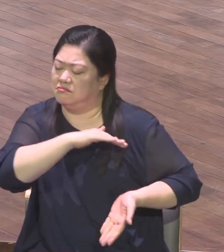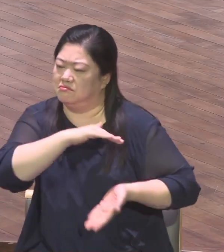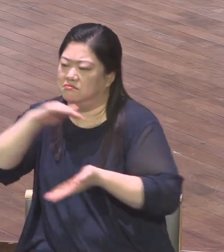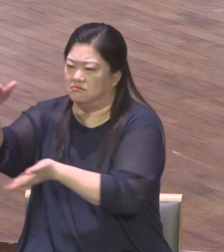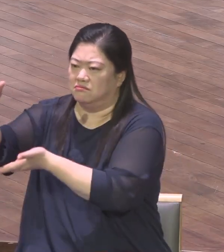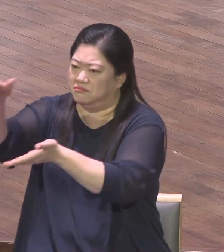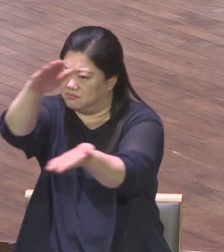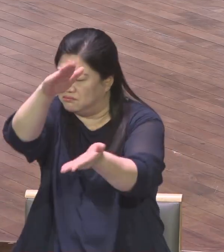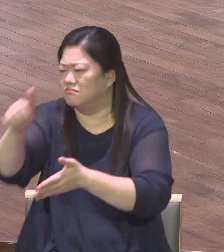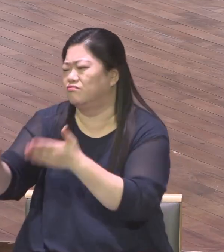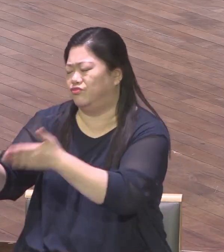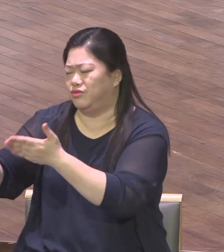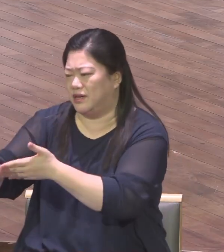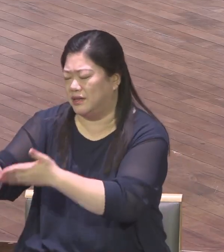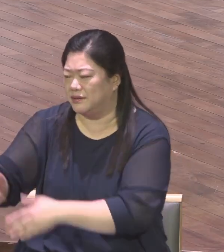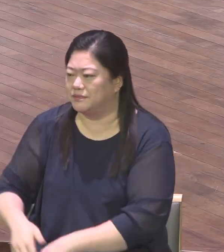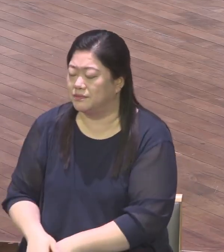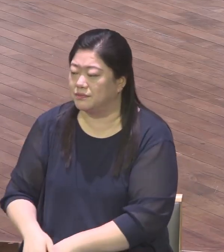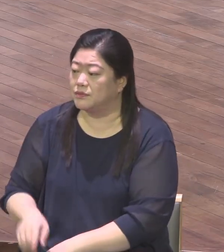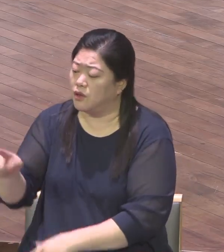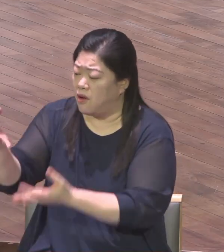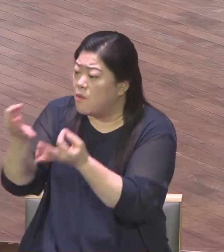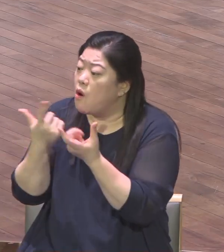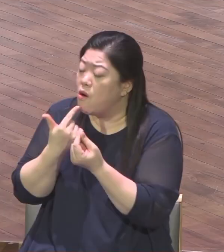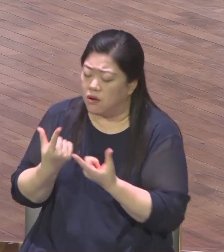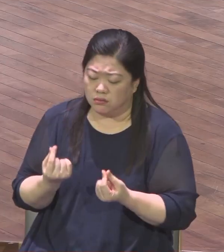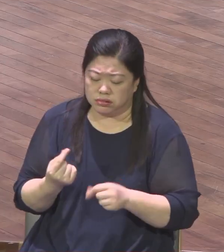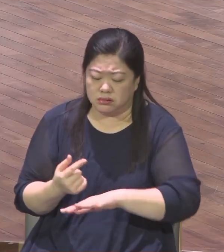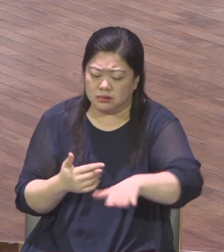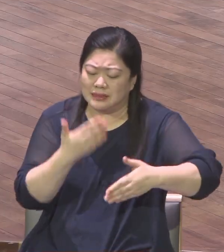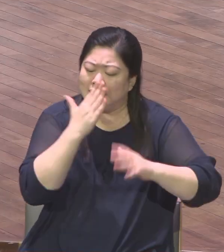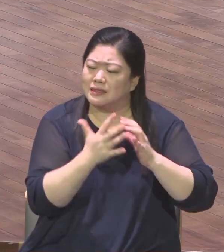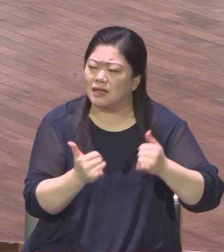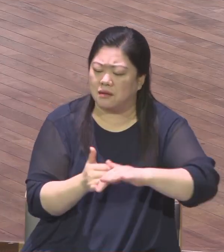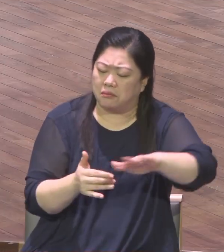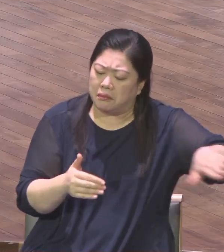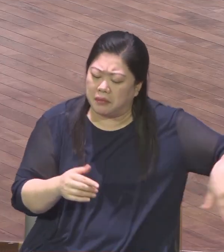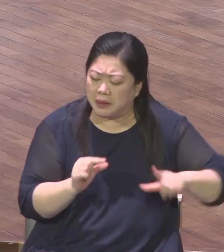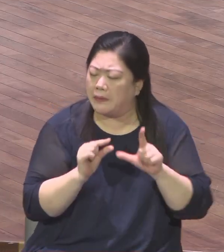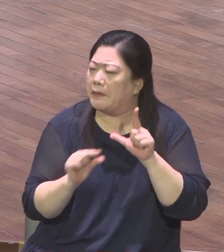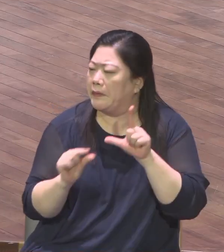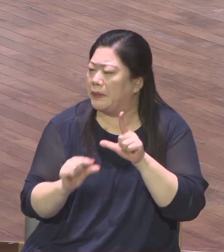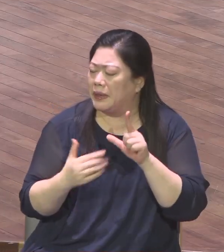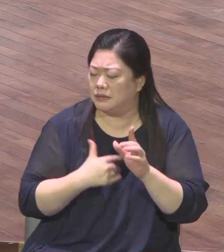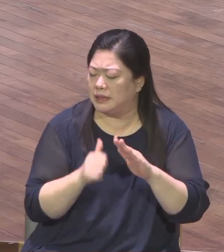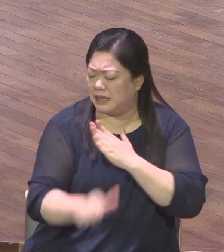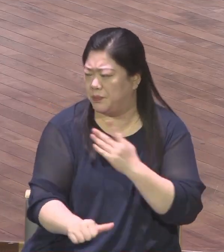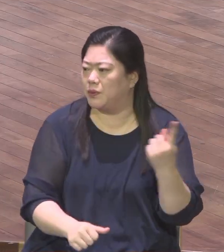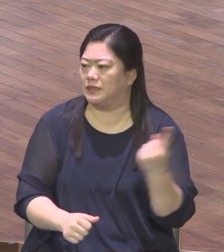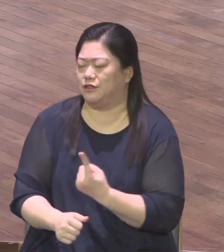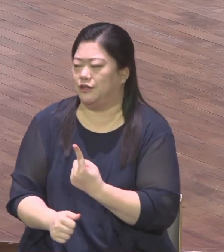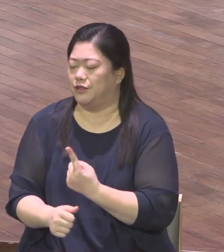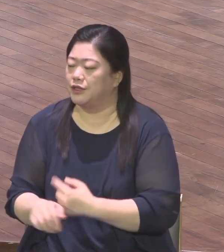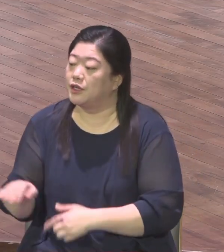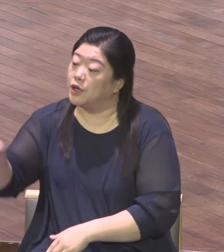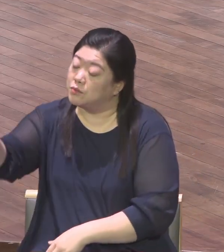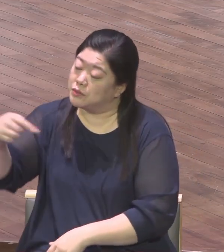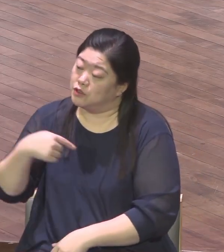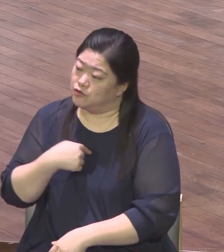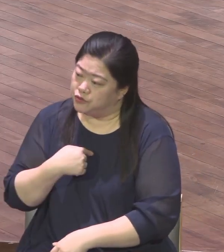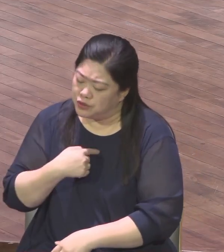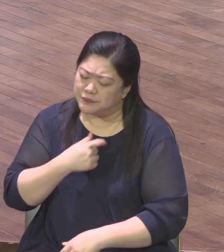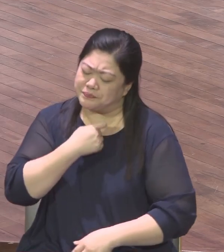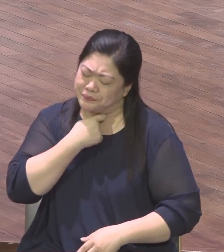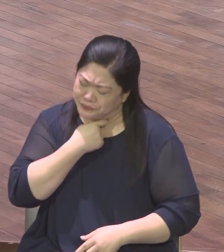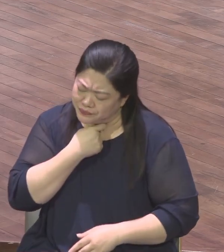주소서. 당신이 보는 바와 같이 우리는 많은 사람 중에서 남은 적은 무리인 당신의 하나님 여호와께서 우리가 마땅히